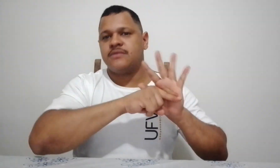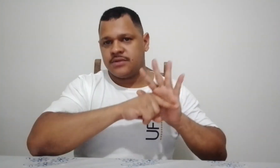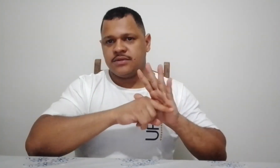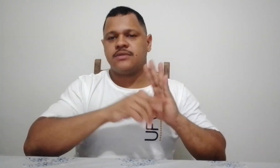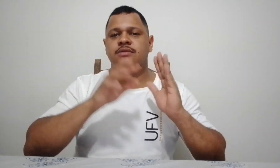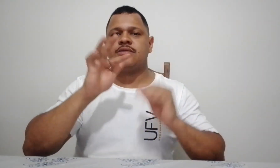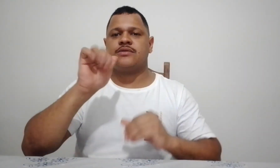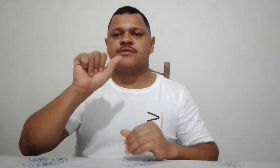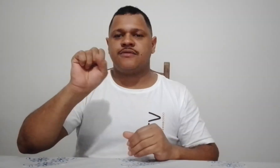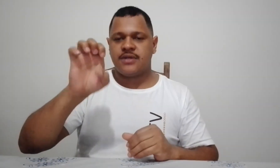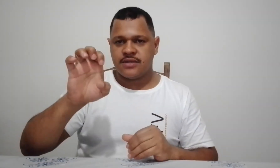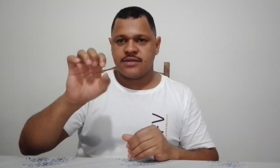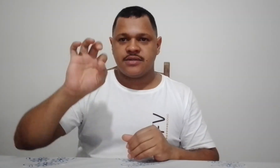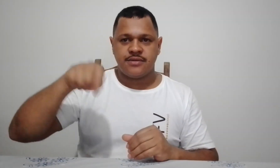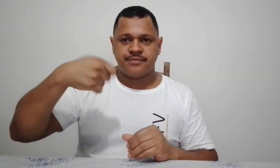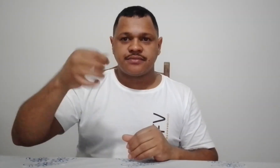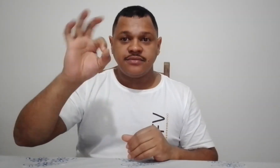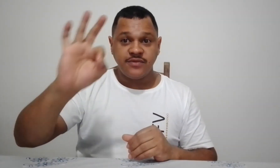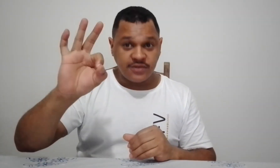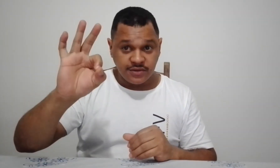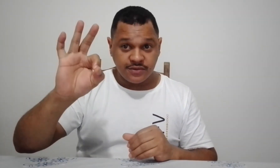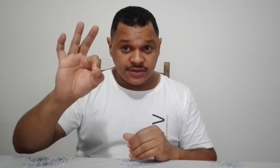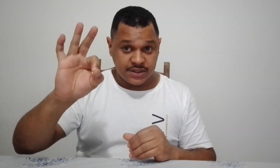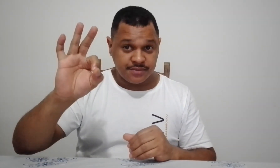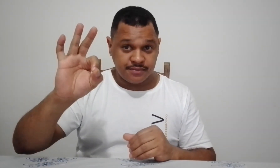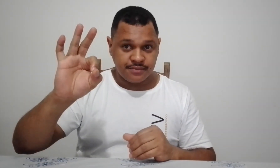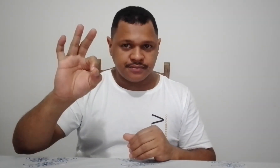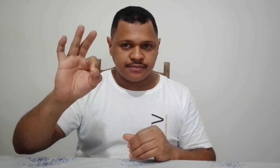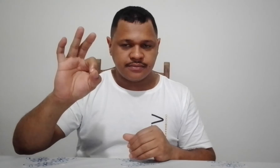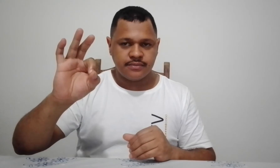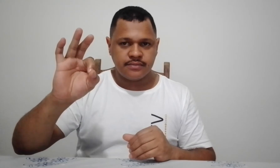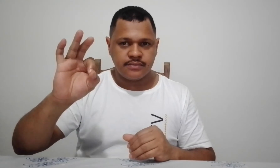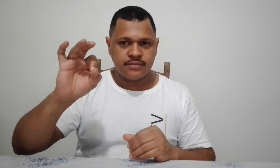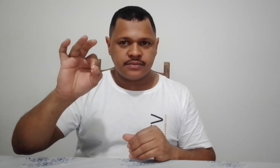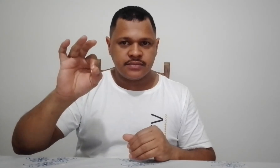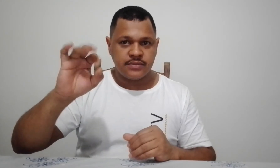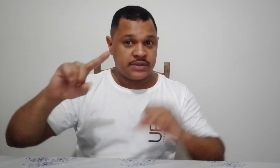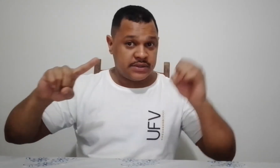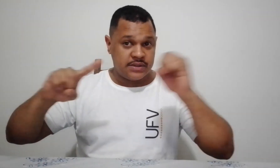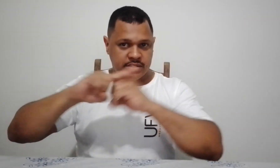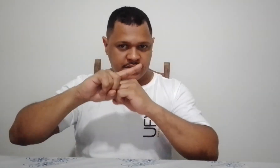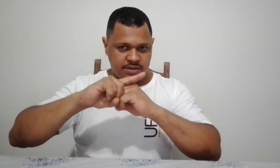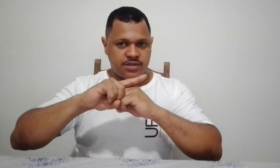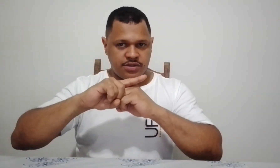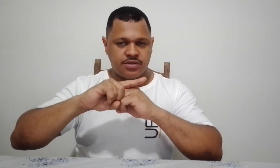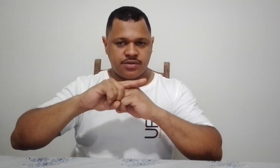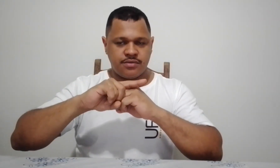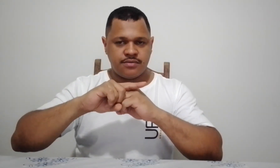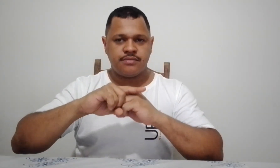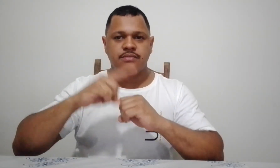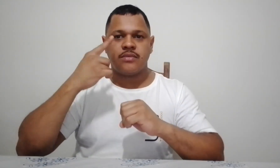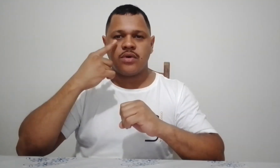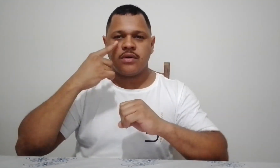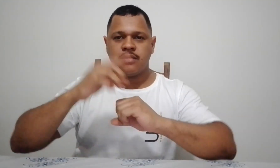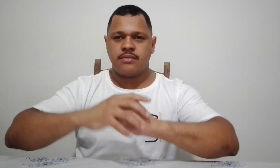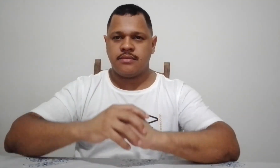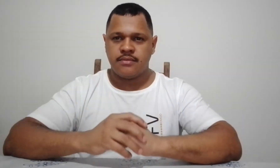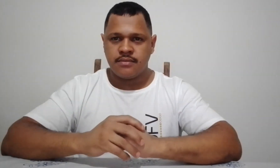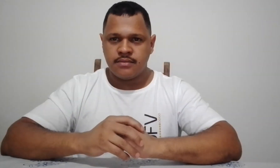φ, que é o inverso da tangente de ômega L sobre R, ou seja, inverso